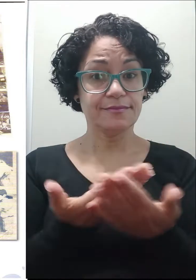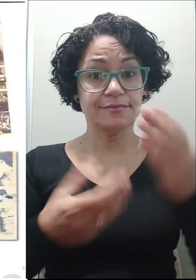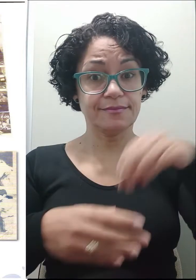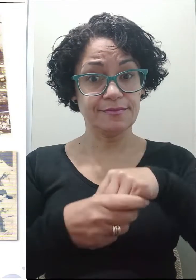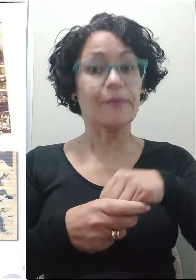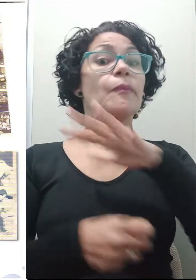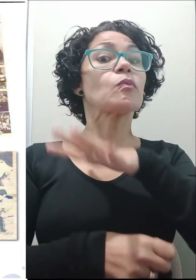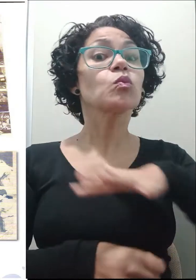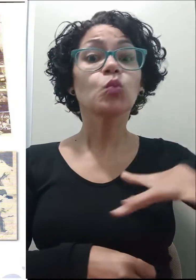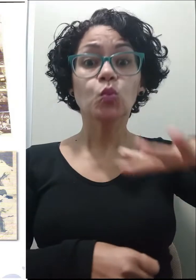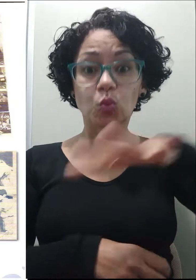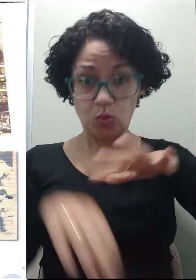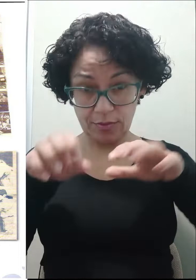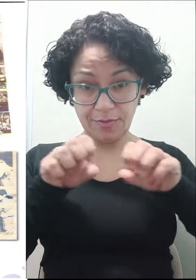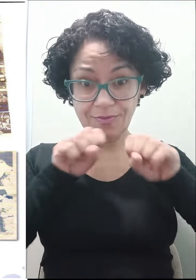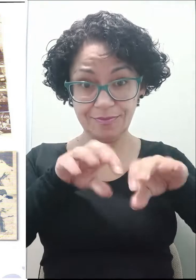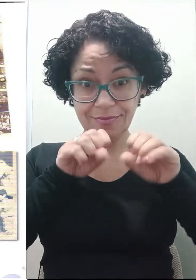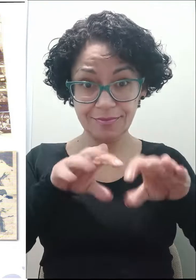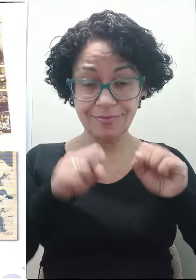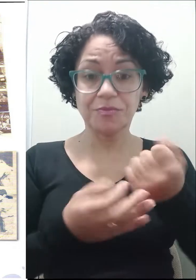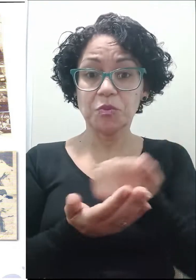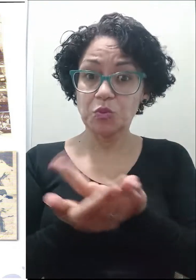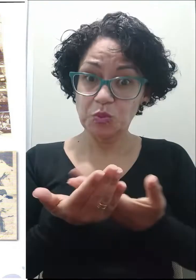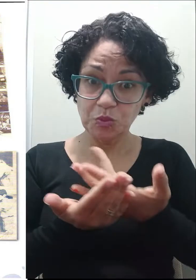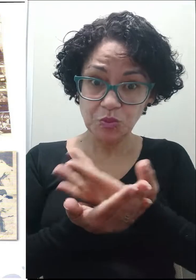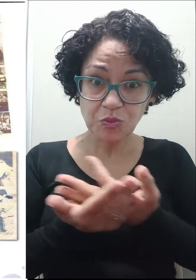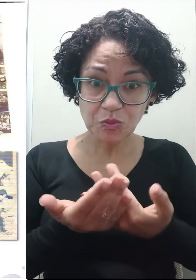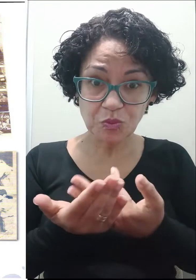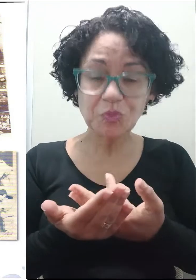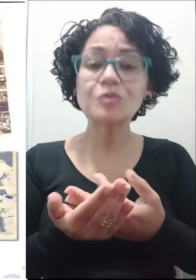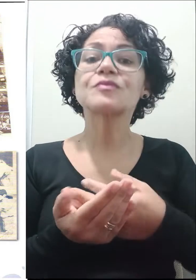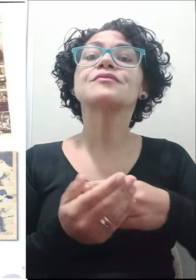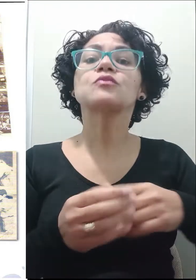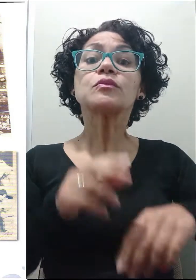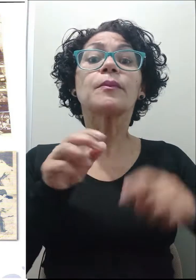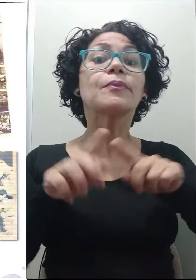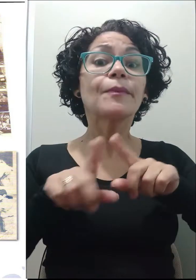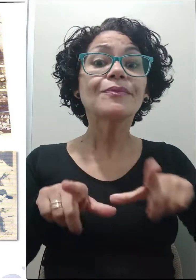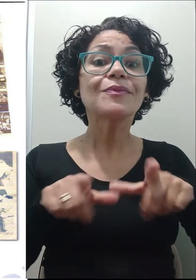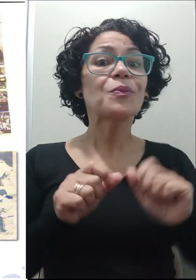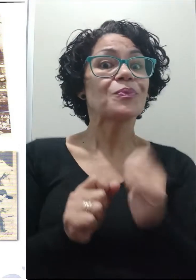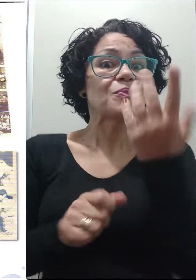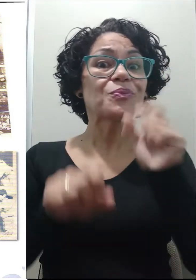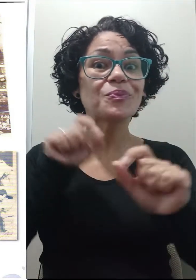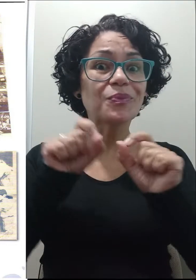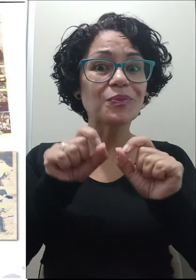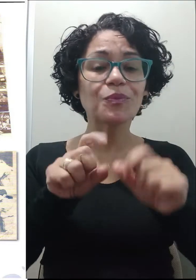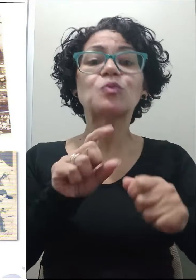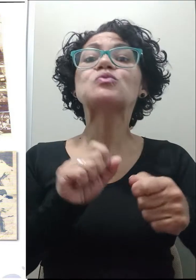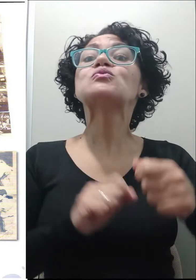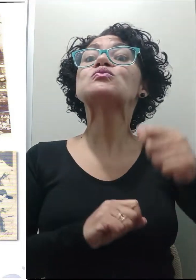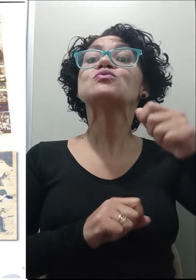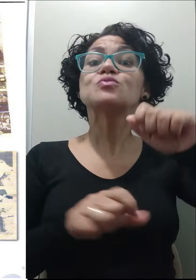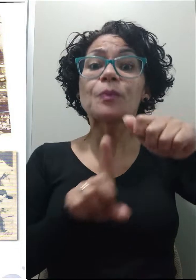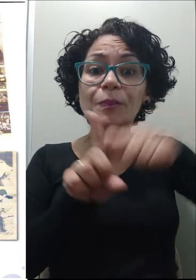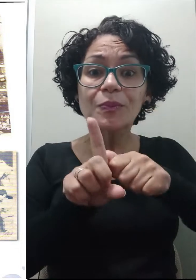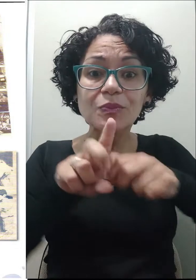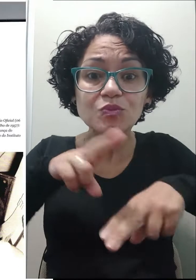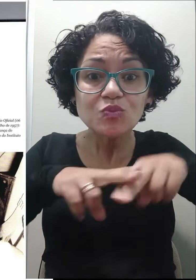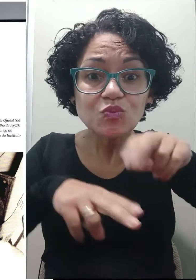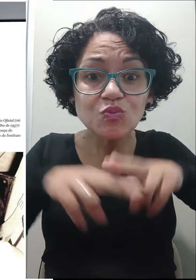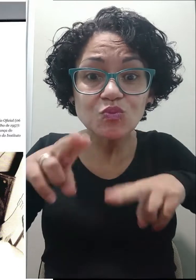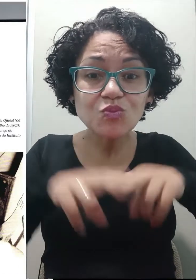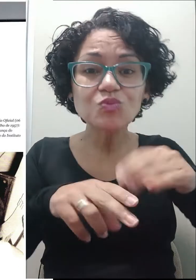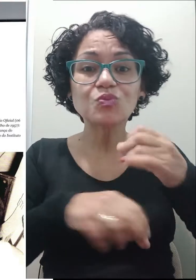É nesse ambiente de ensino de primeiras letras que, em junho de 1855, Ruth,